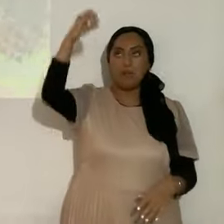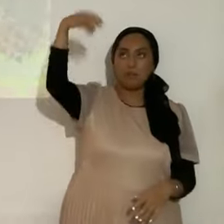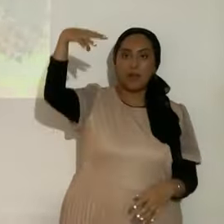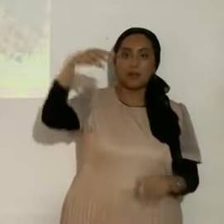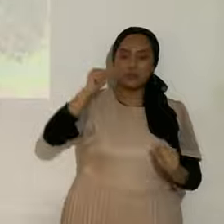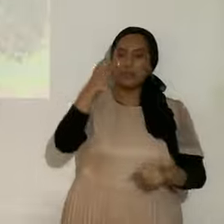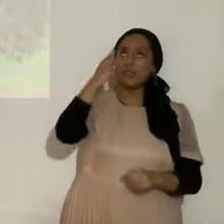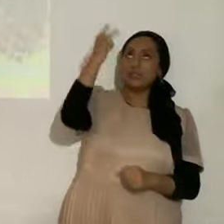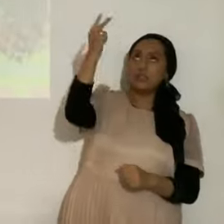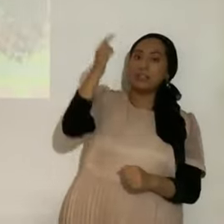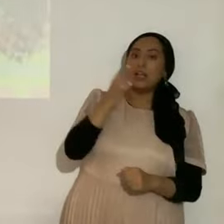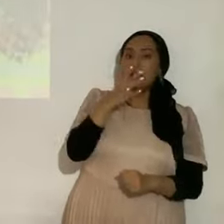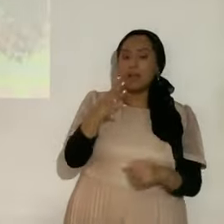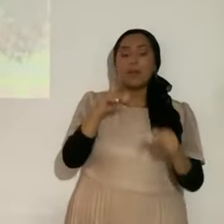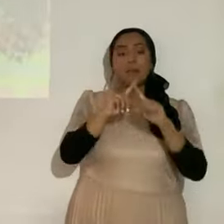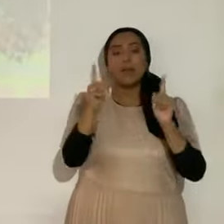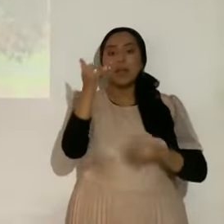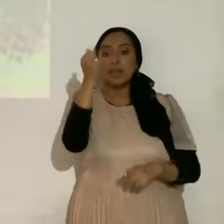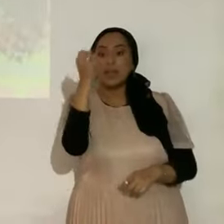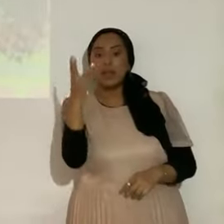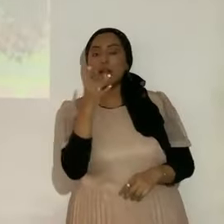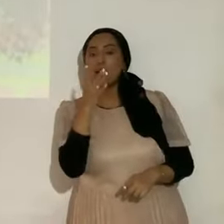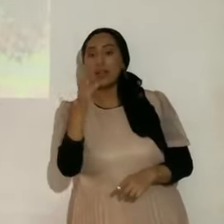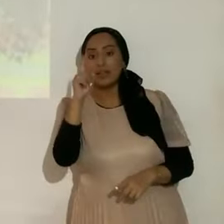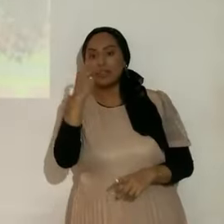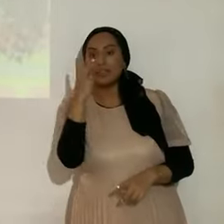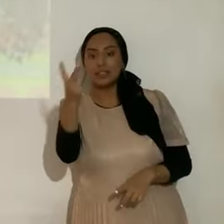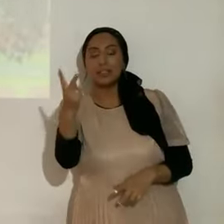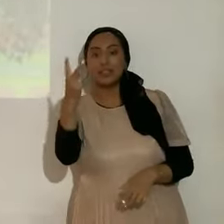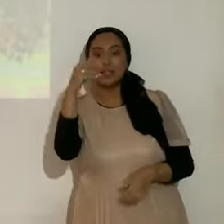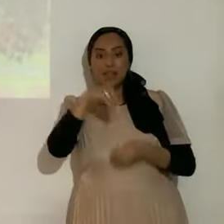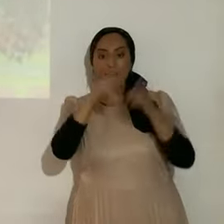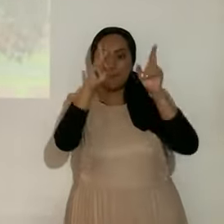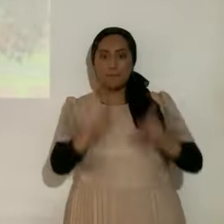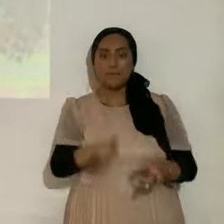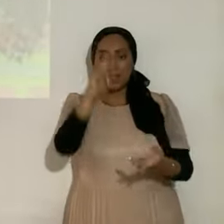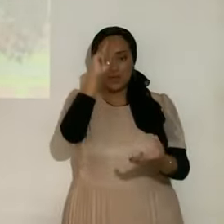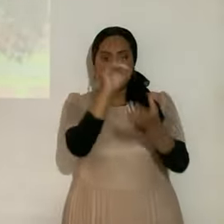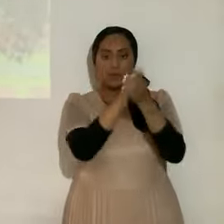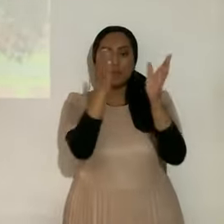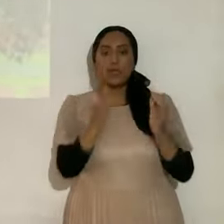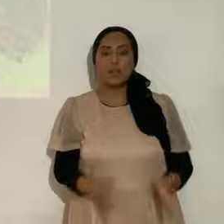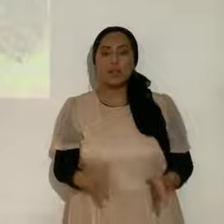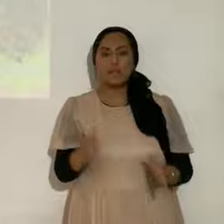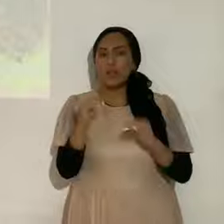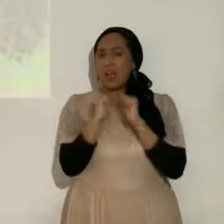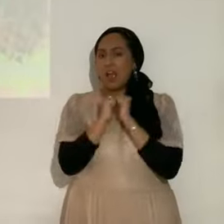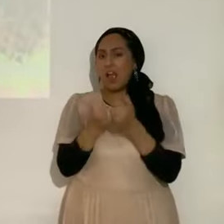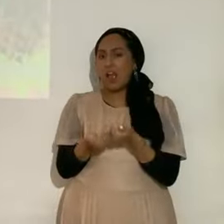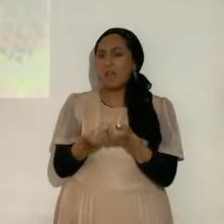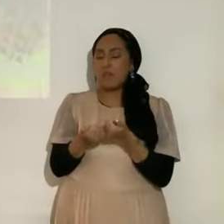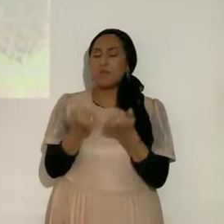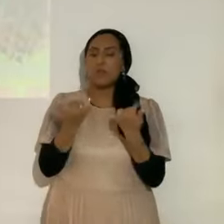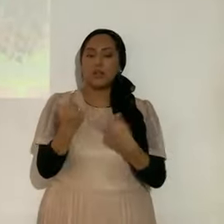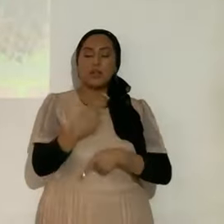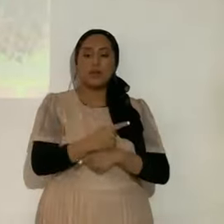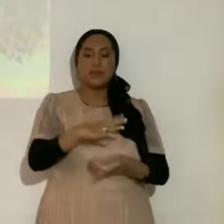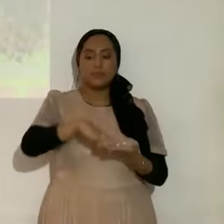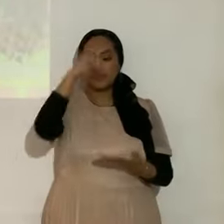luz física. La luz de Yahshua se tiene que notar en nosotros, en un creyente. ¿En qué sentido? ¿En qué forma? Lo vamos a